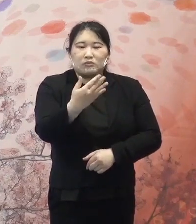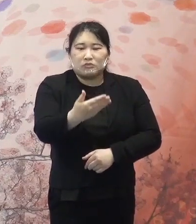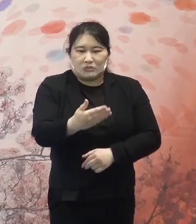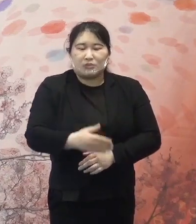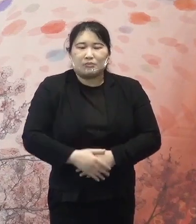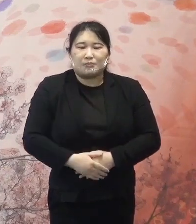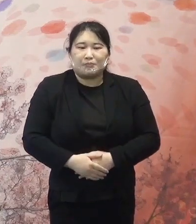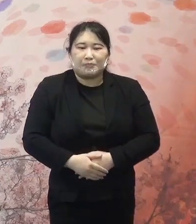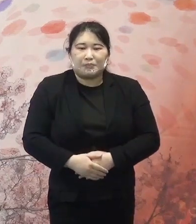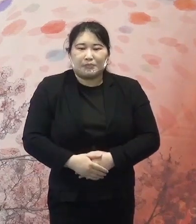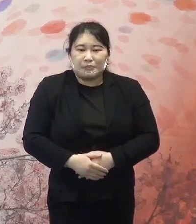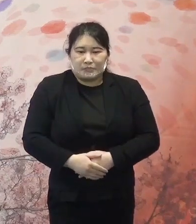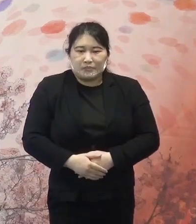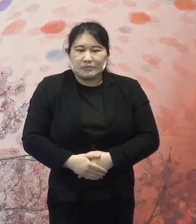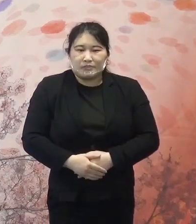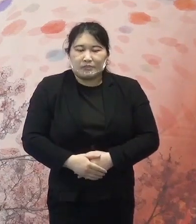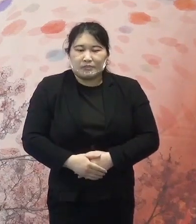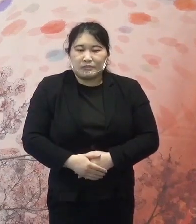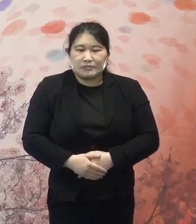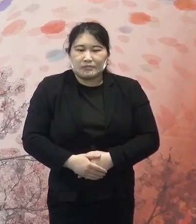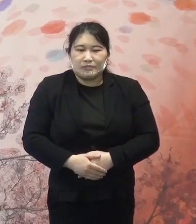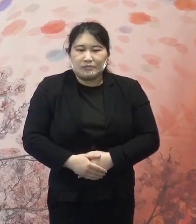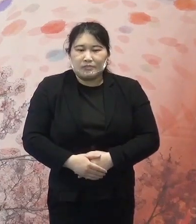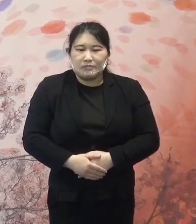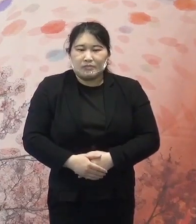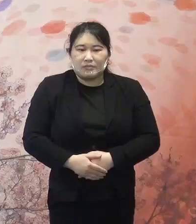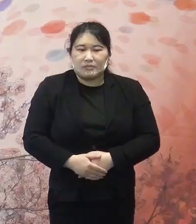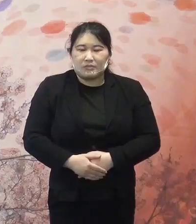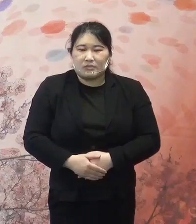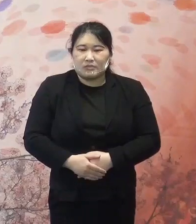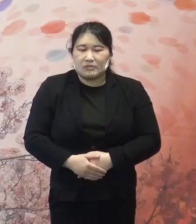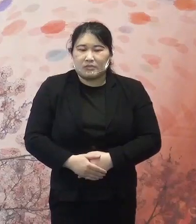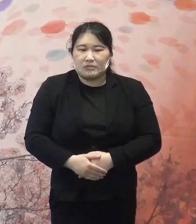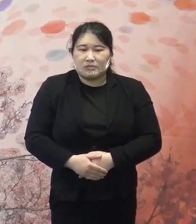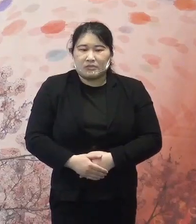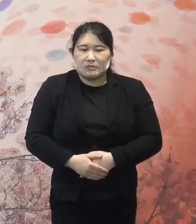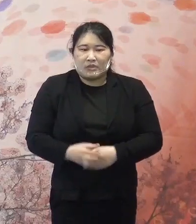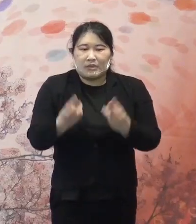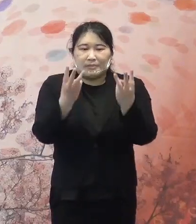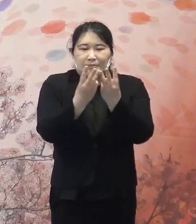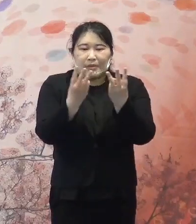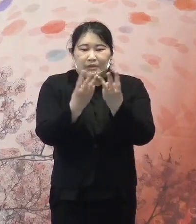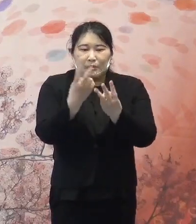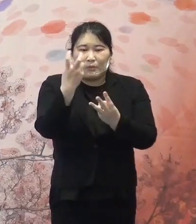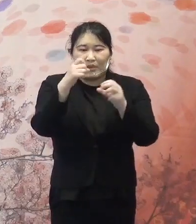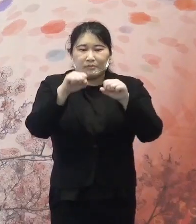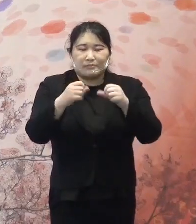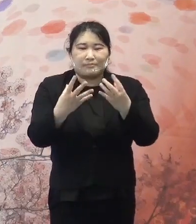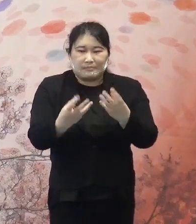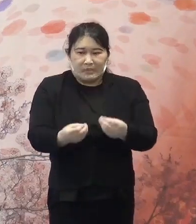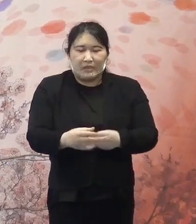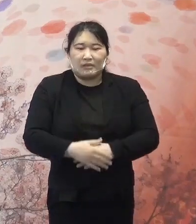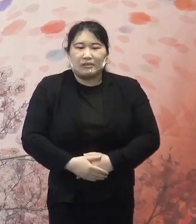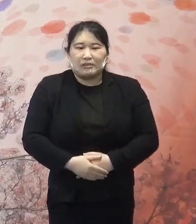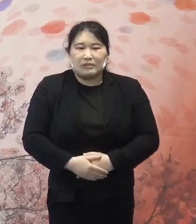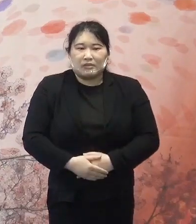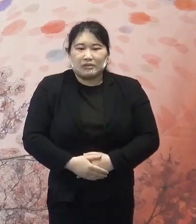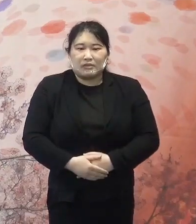外側、649が二重線の内側というふうになっております。ナンバーの確認でございました。ということ